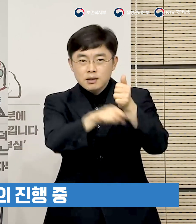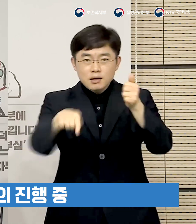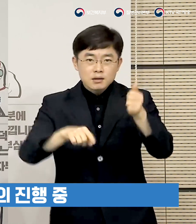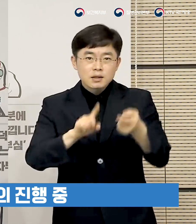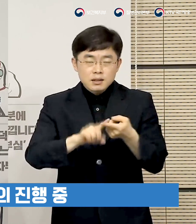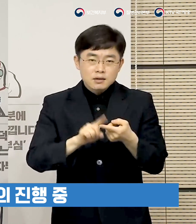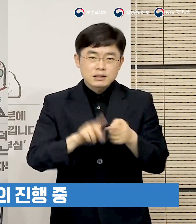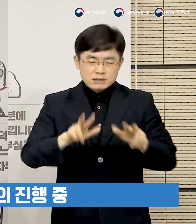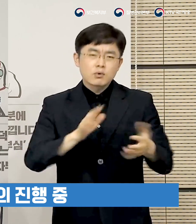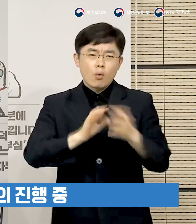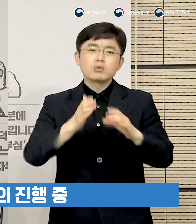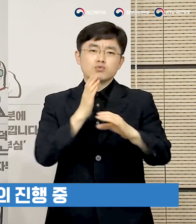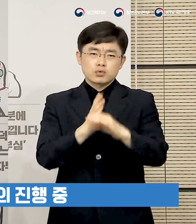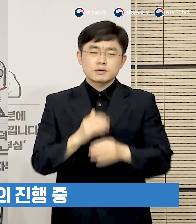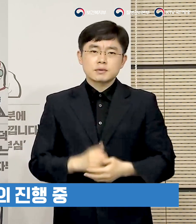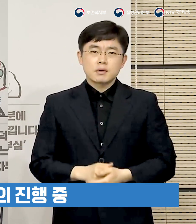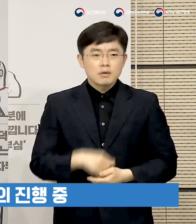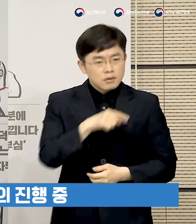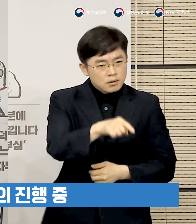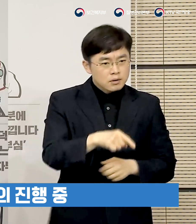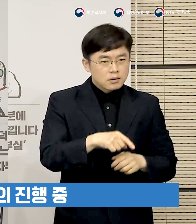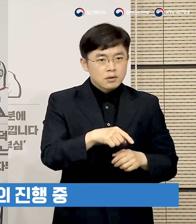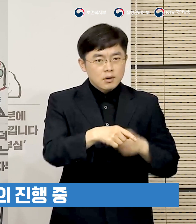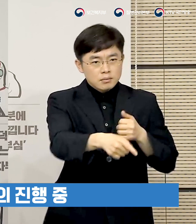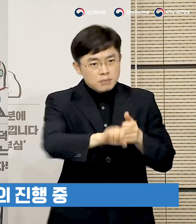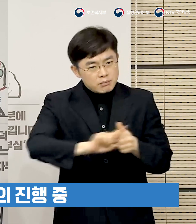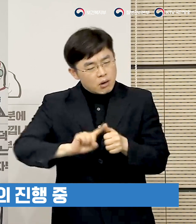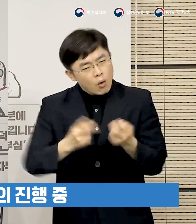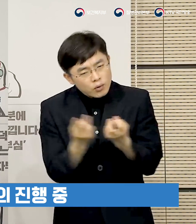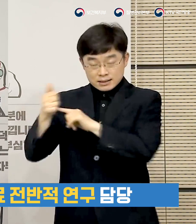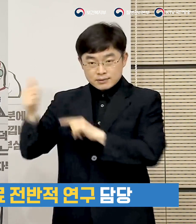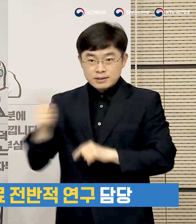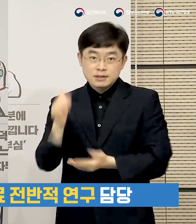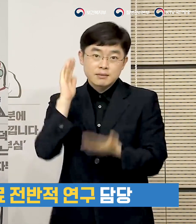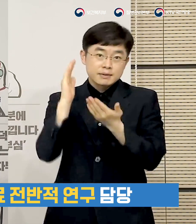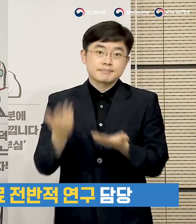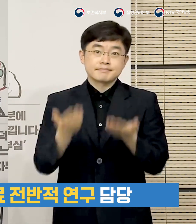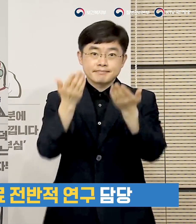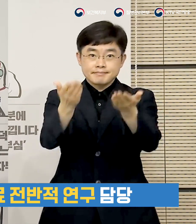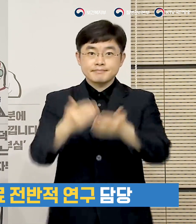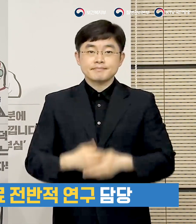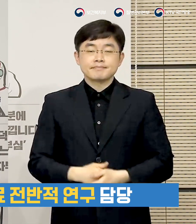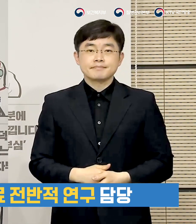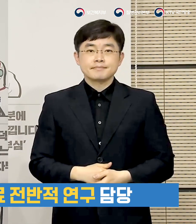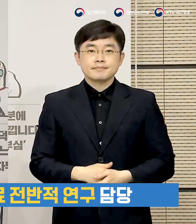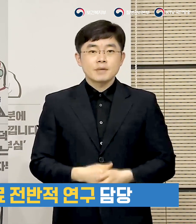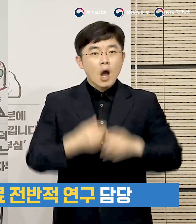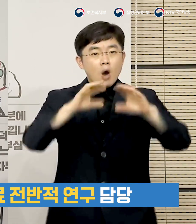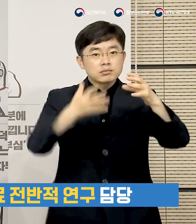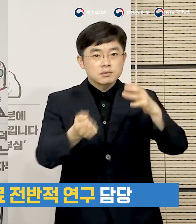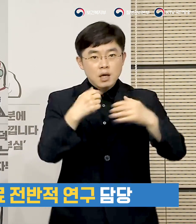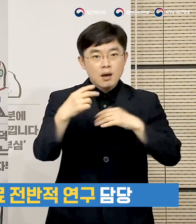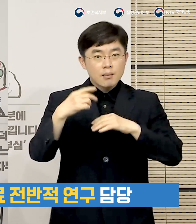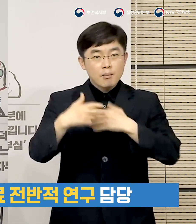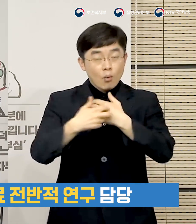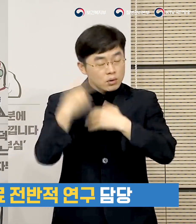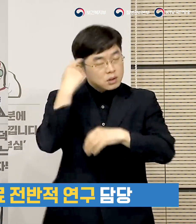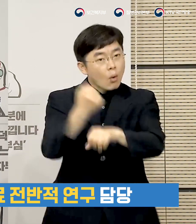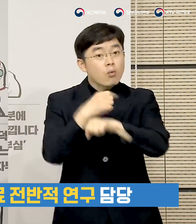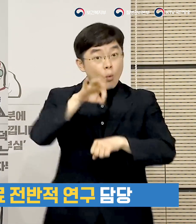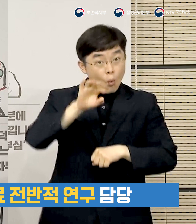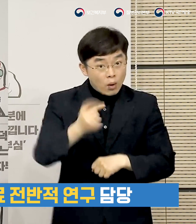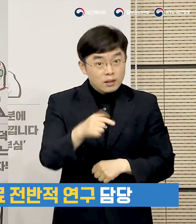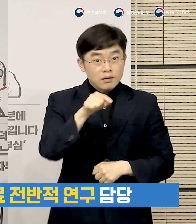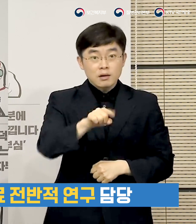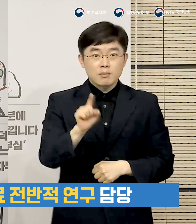대한 부분들은 지금 이제 논의가 되고 있다라고 이제 말씀을 드립니다. 아무래도 이제 국립보건연구원이라는 것은